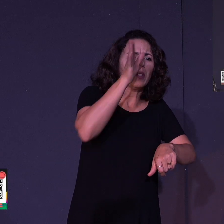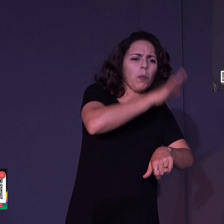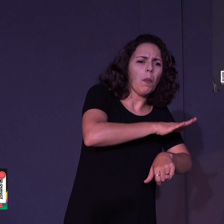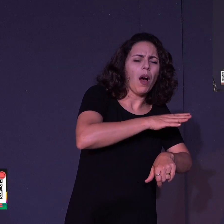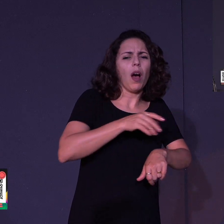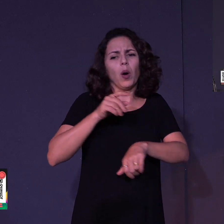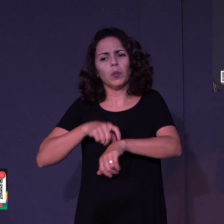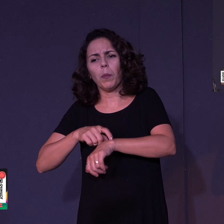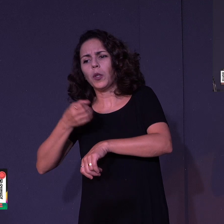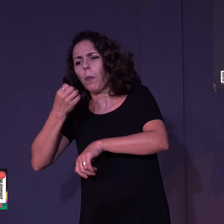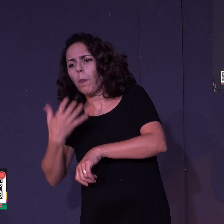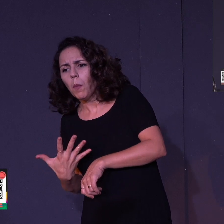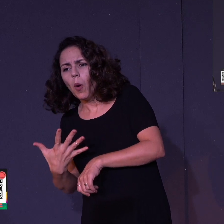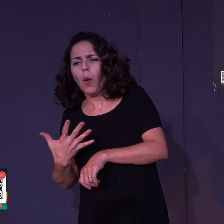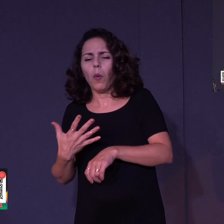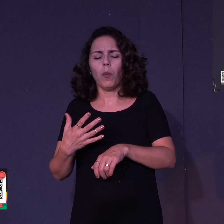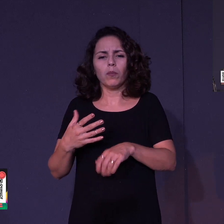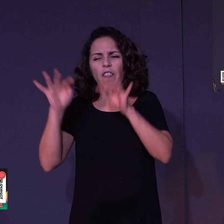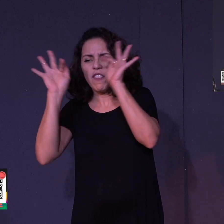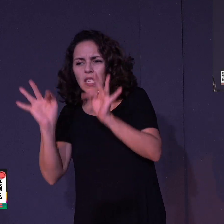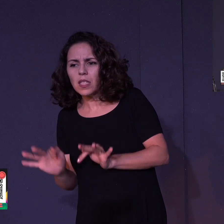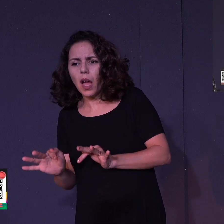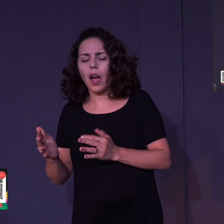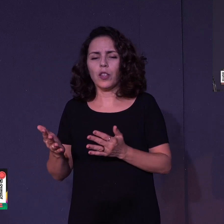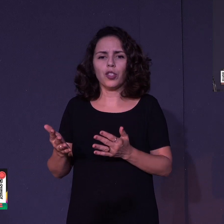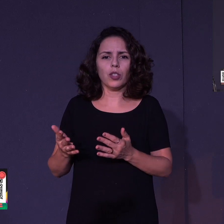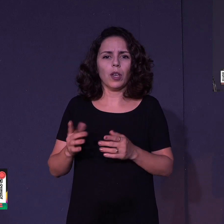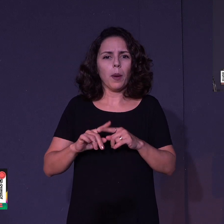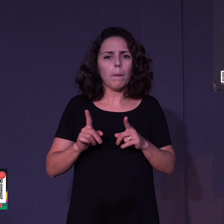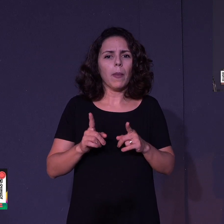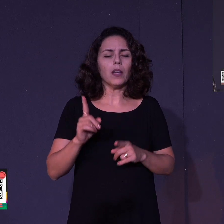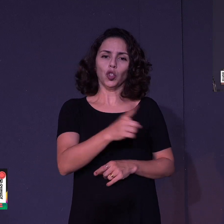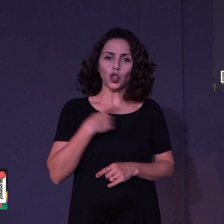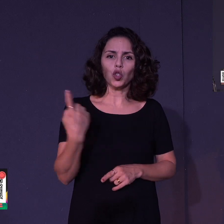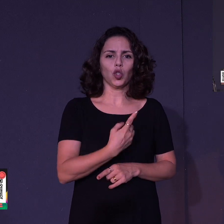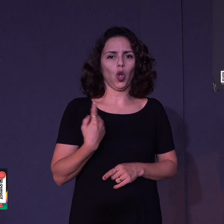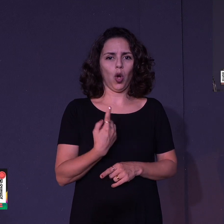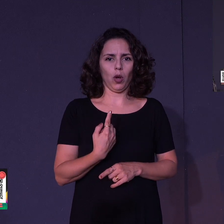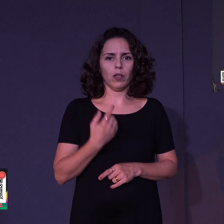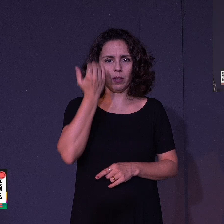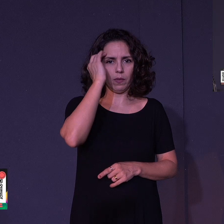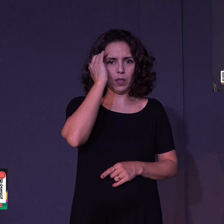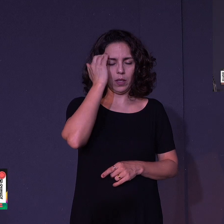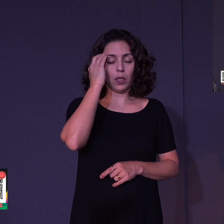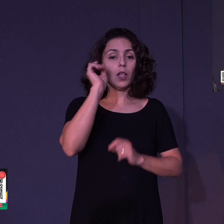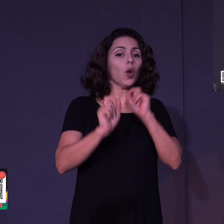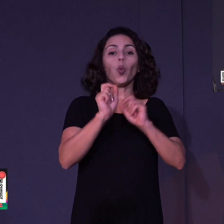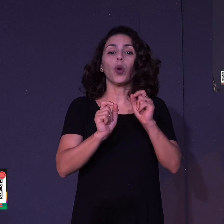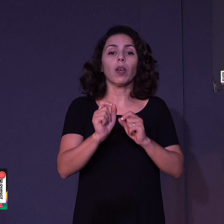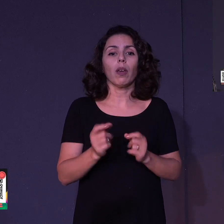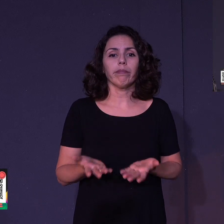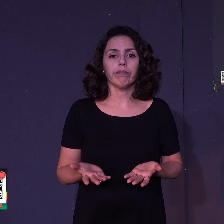felicidades e amadurecimento, sempre existe algo na minha e na sua vida que nós iremos buscar. Seja na boa situação, seja na